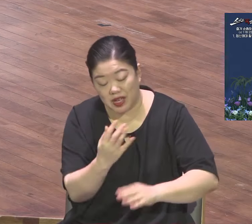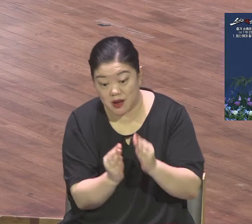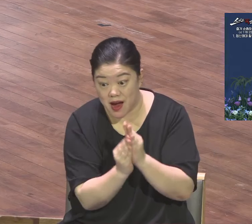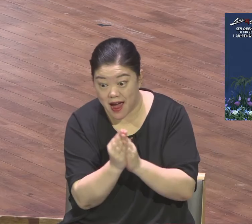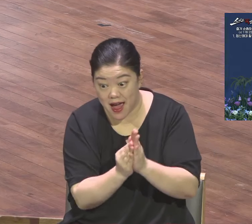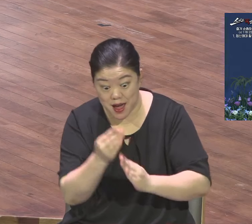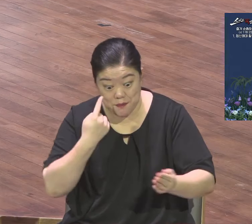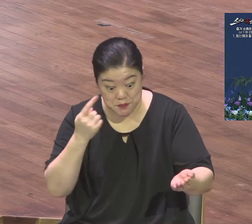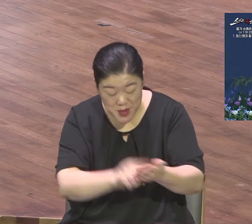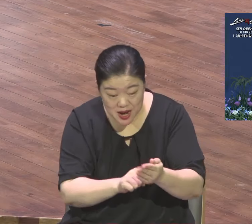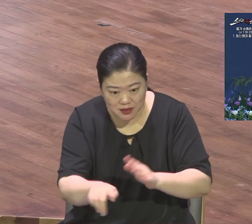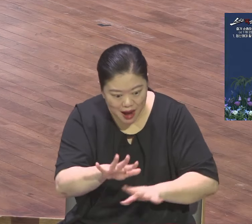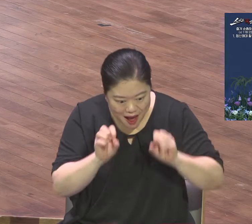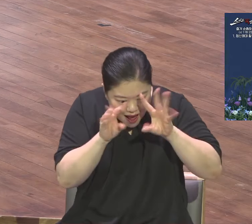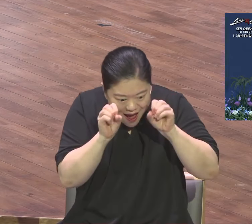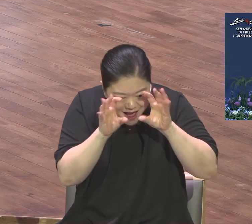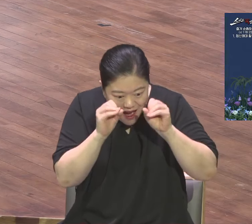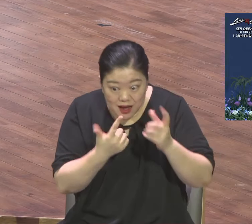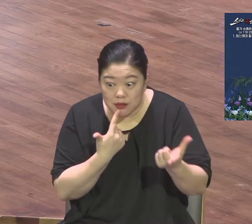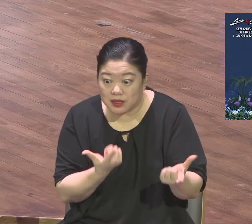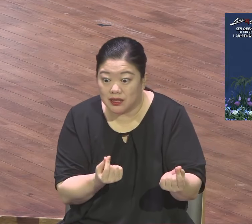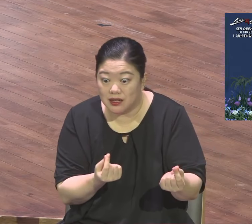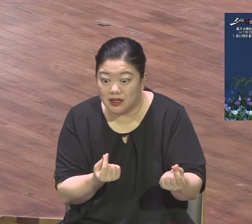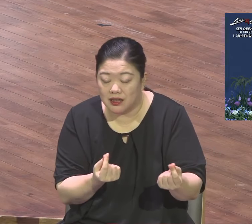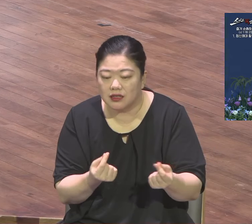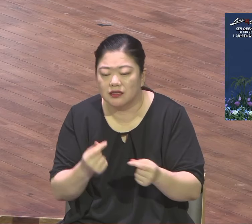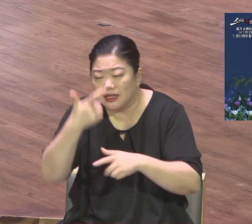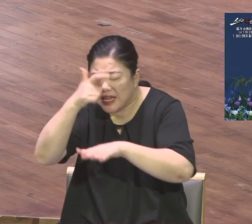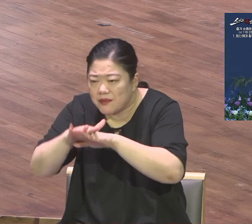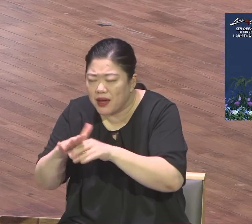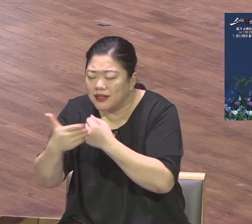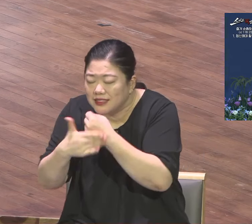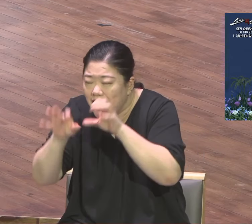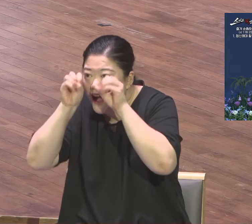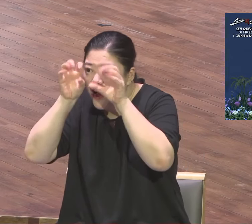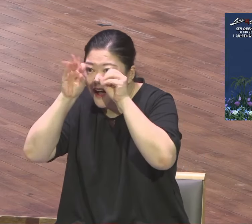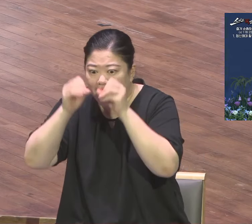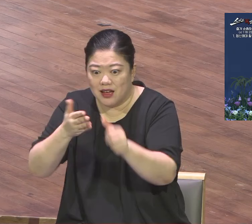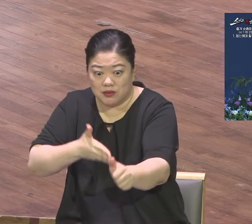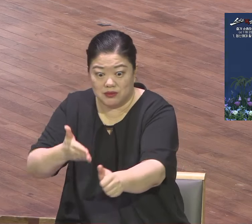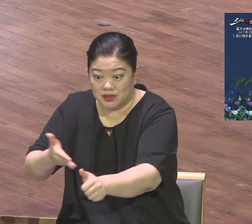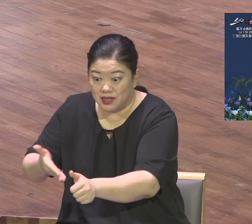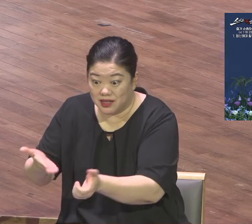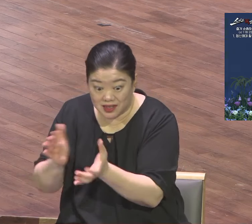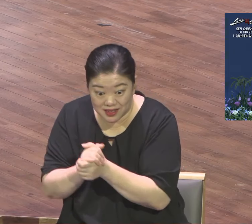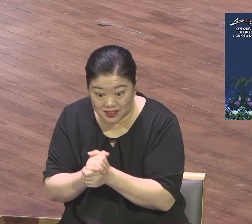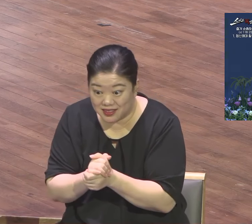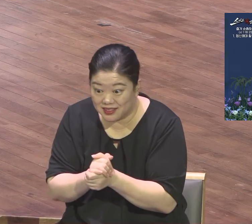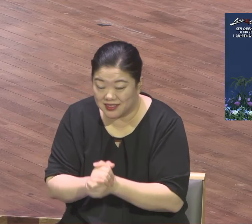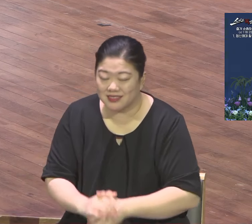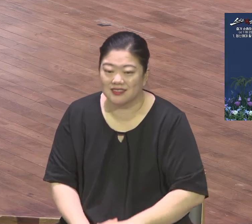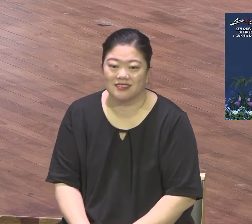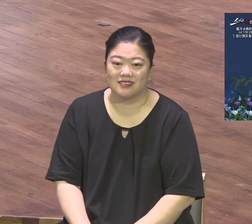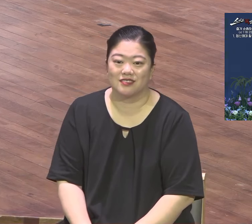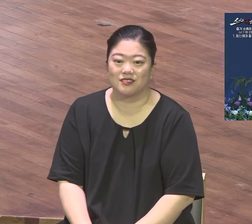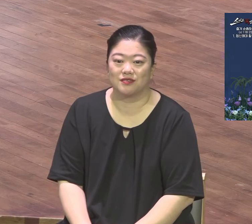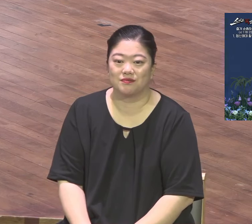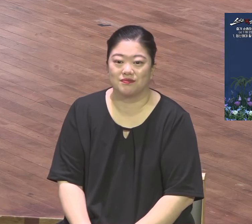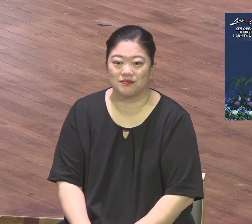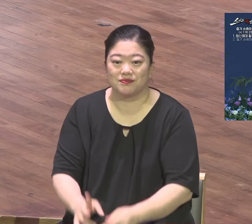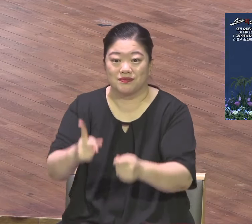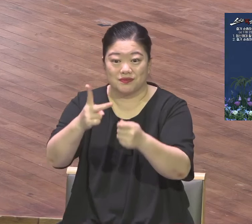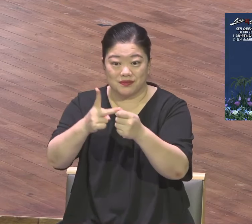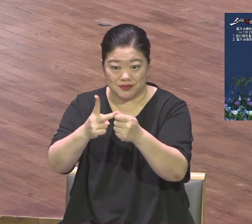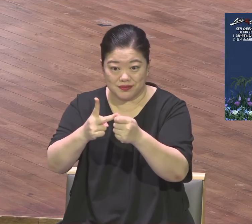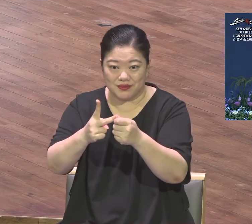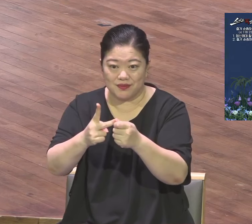자세로 그래서 영적 변화와 성장이 있기를 주님으로 축복합니다. 두 번째로 즐겨 순종하는